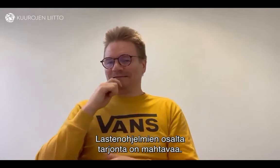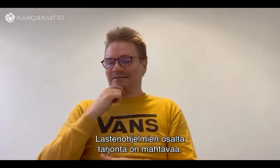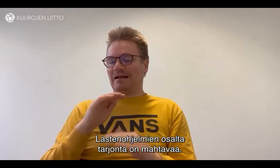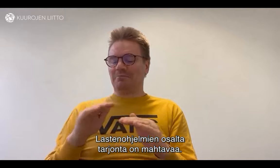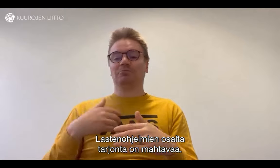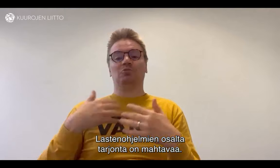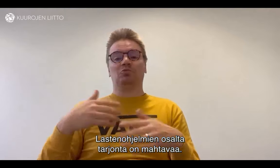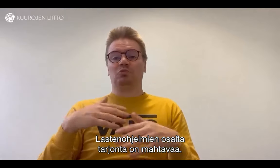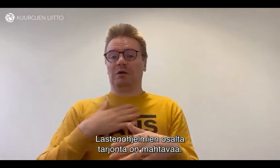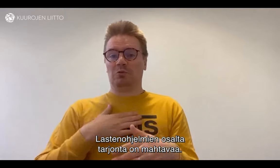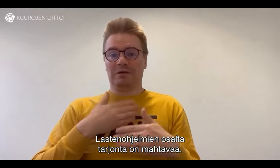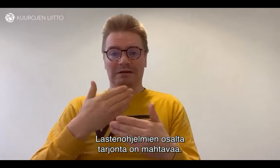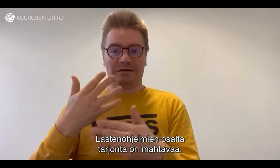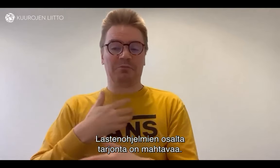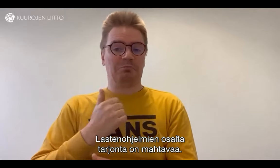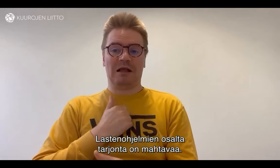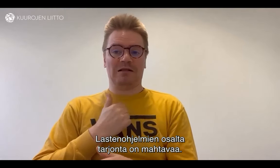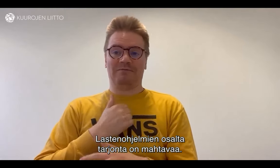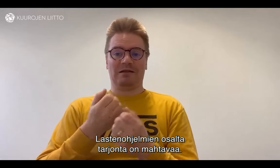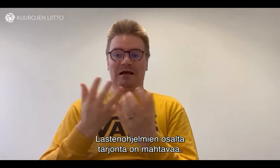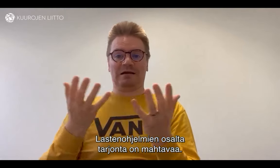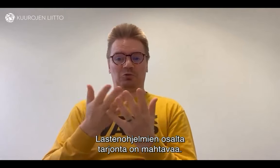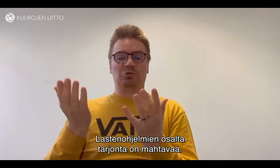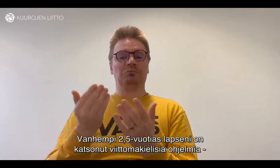Lastenohjelmien osalta tarjonta on mahtavaa.